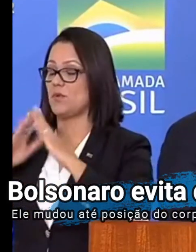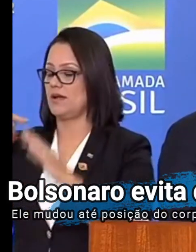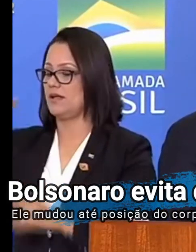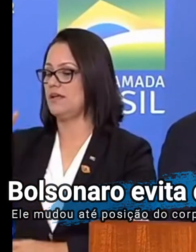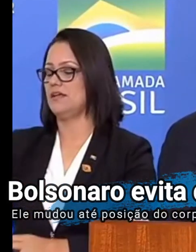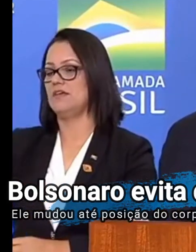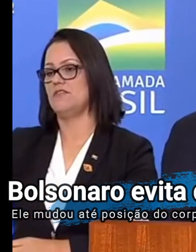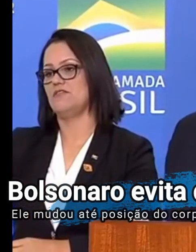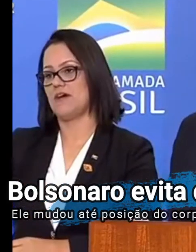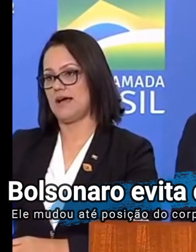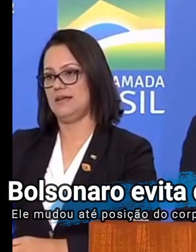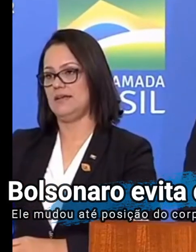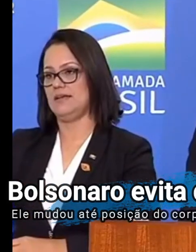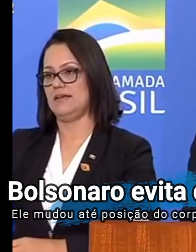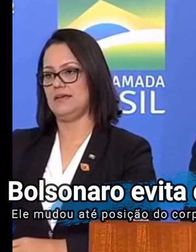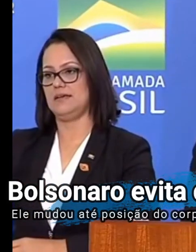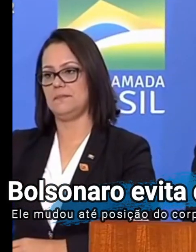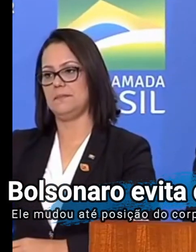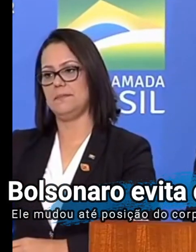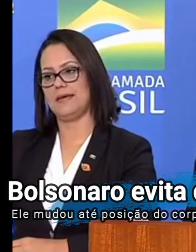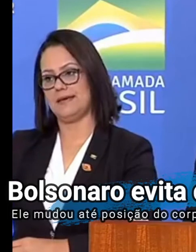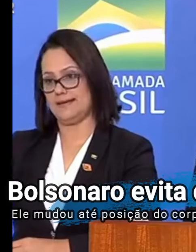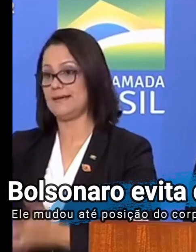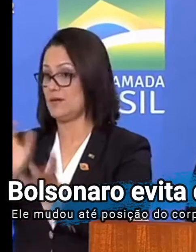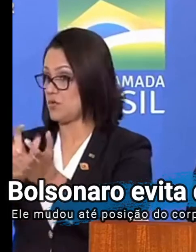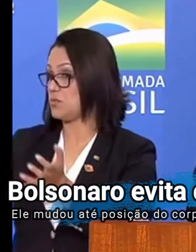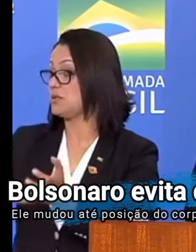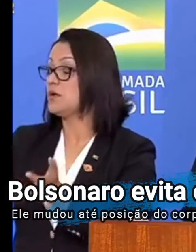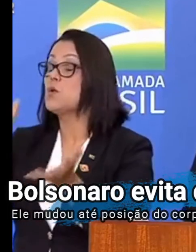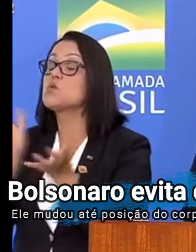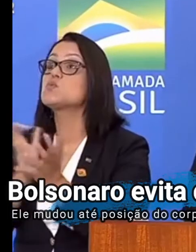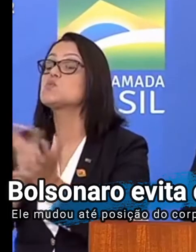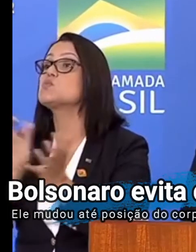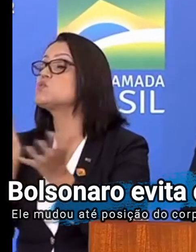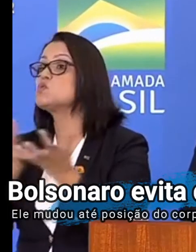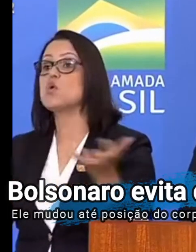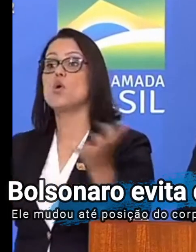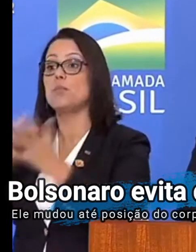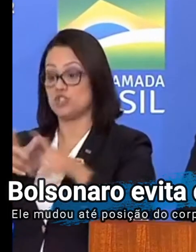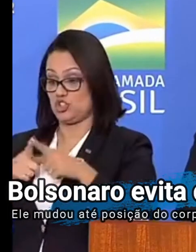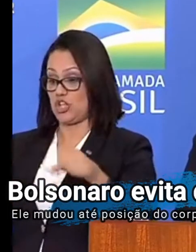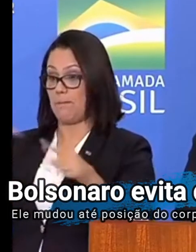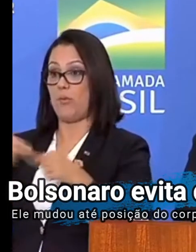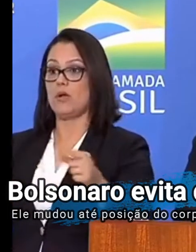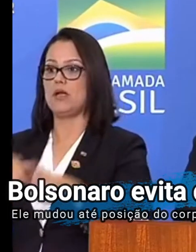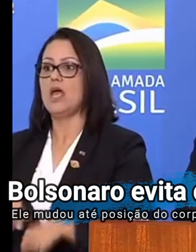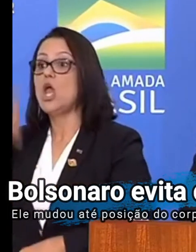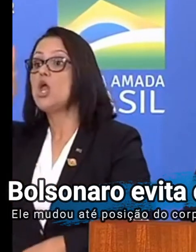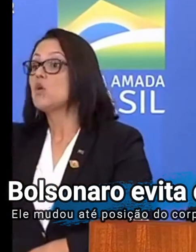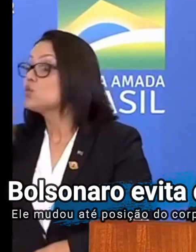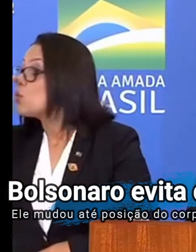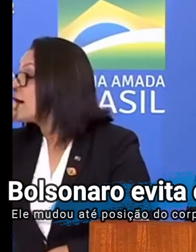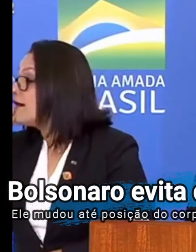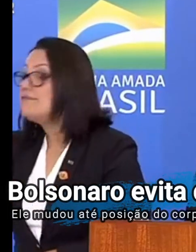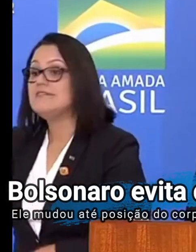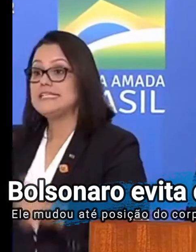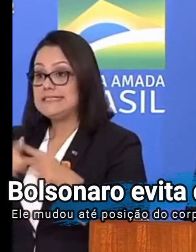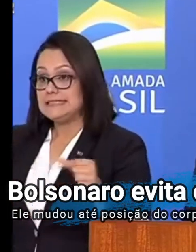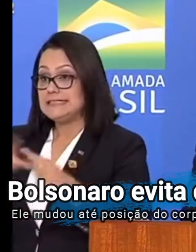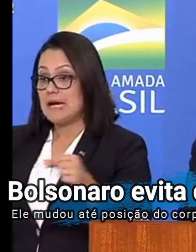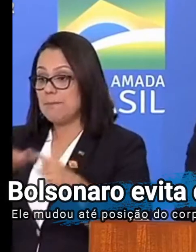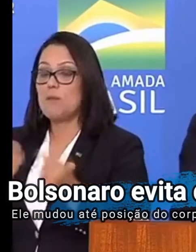anos esse registro tem uma grande colônia japonesa eu nunca vi um japonês pedido bola